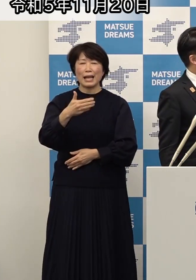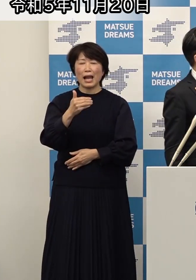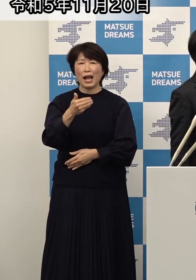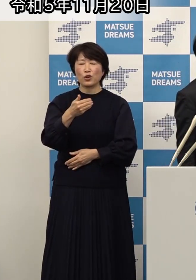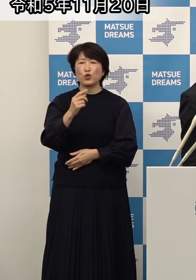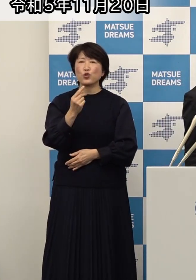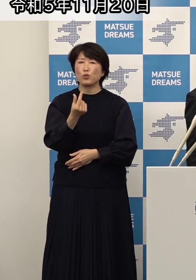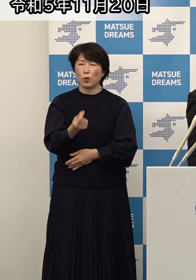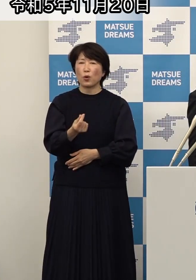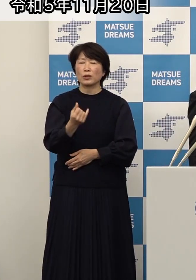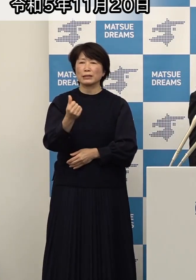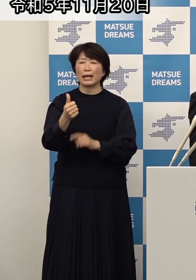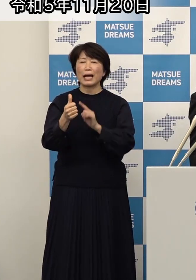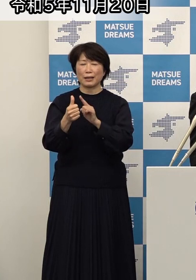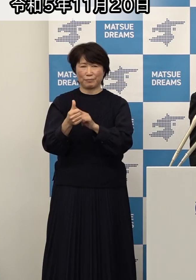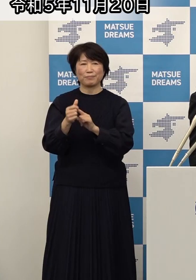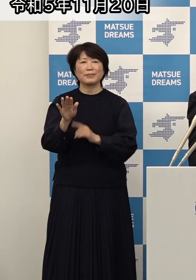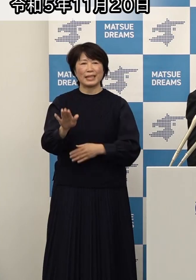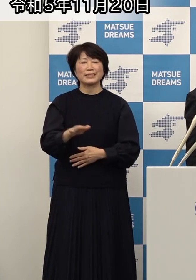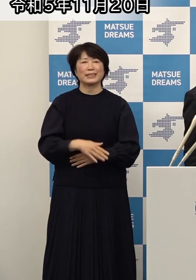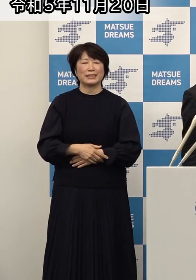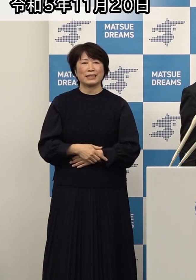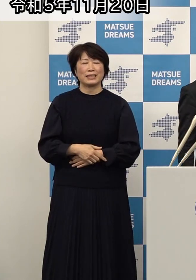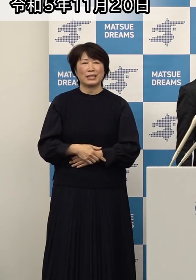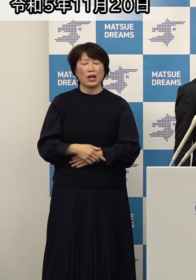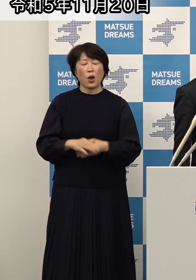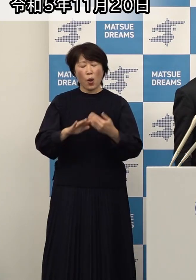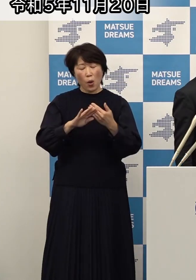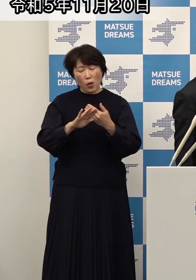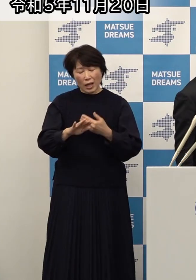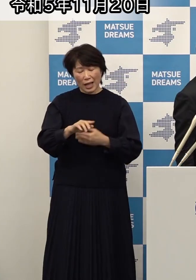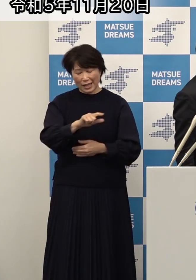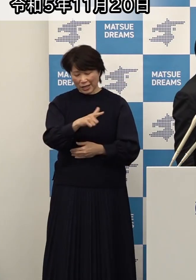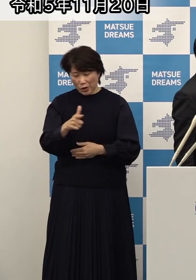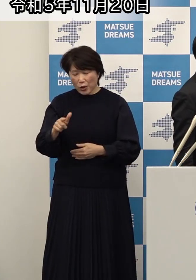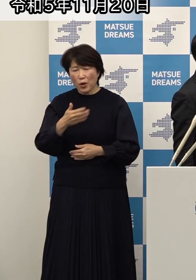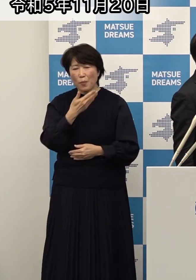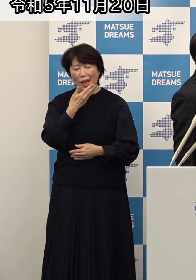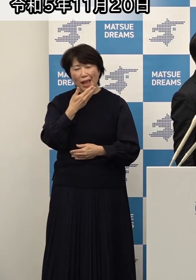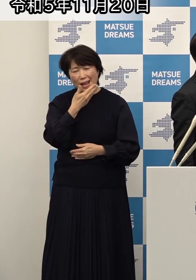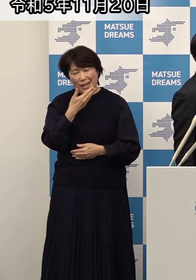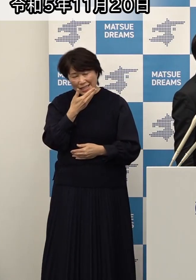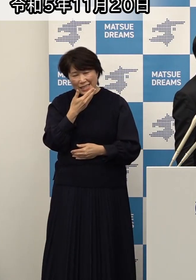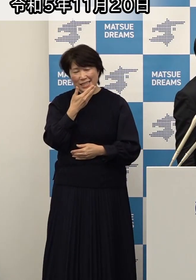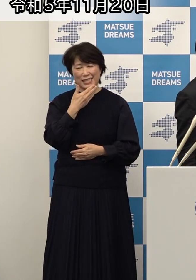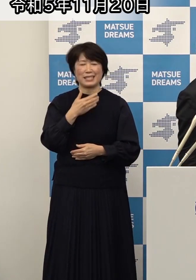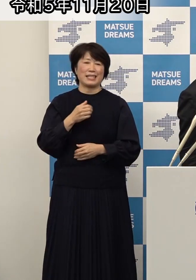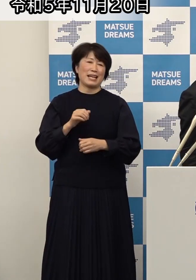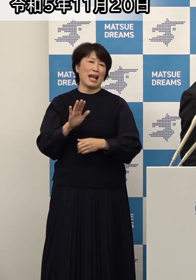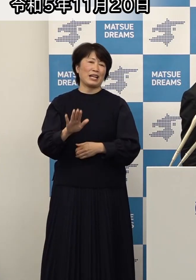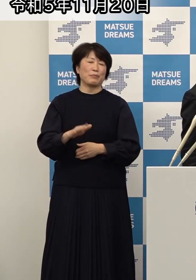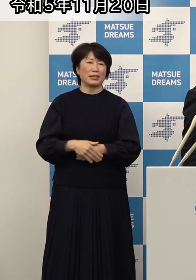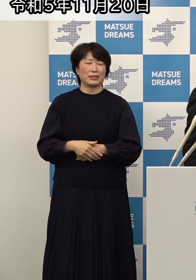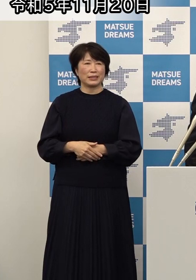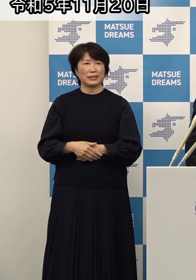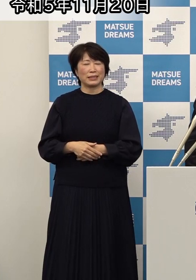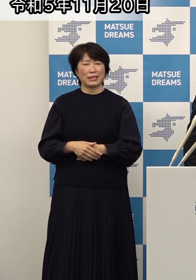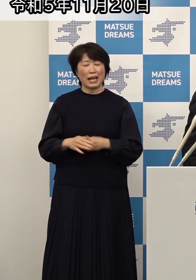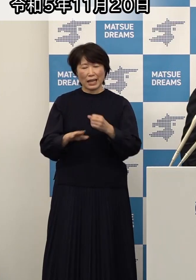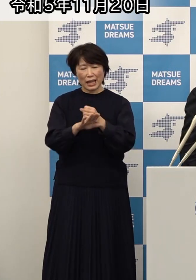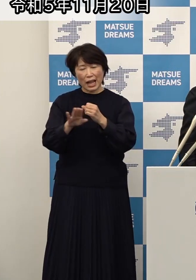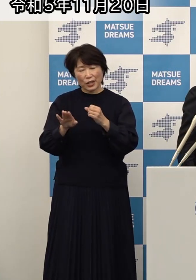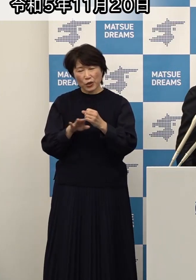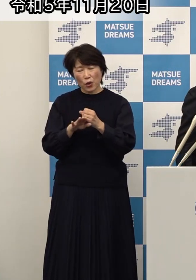その他楽しく便利な企画というのがいくつか用意されております。環境に関わる映画紙芝居の上